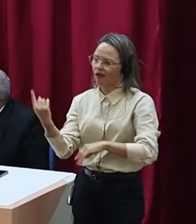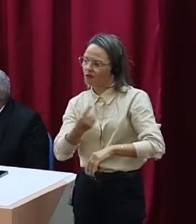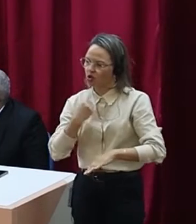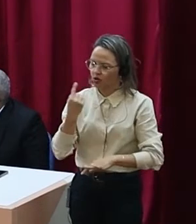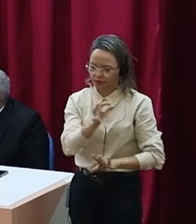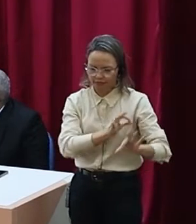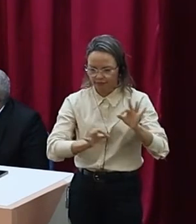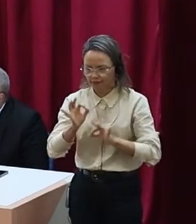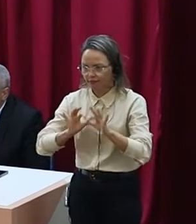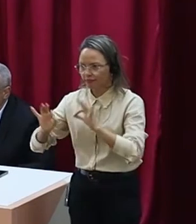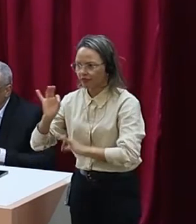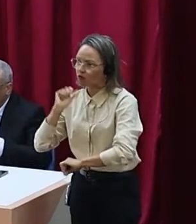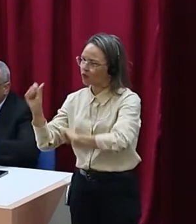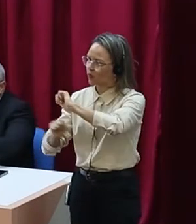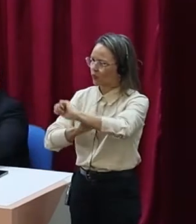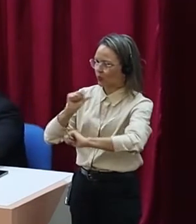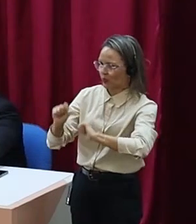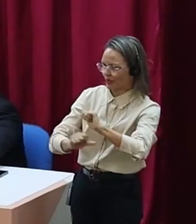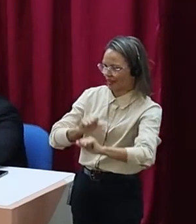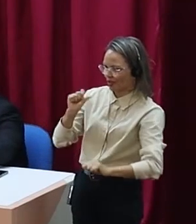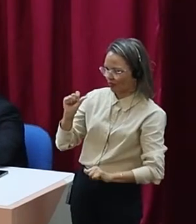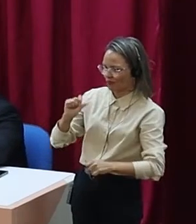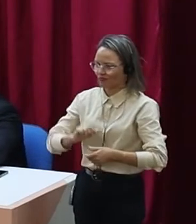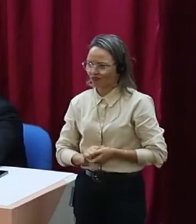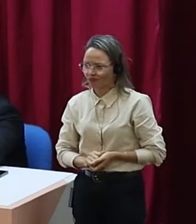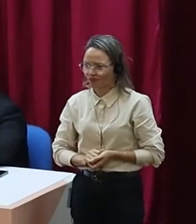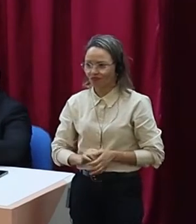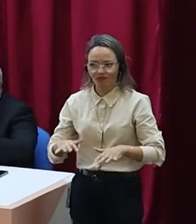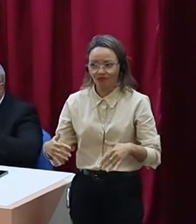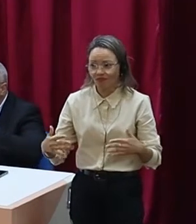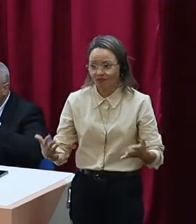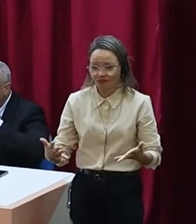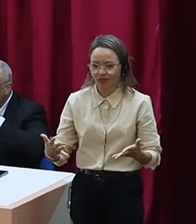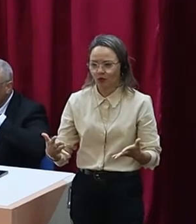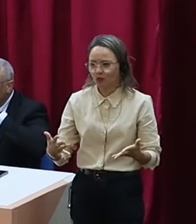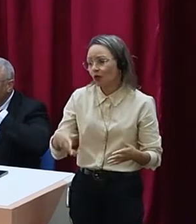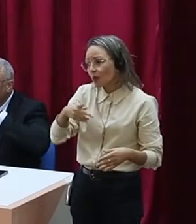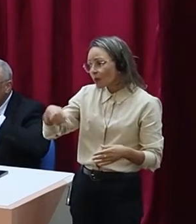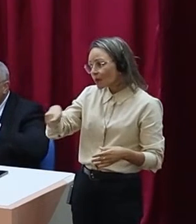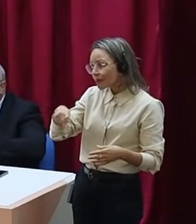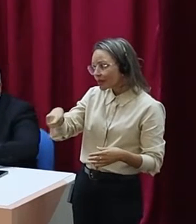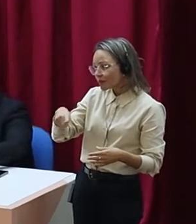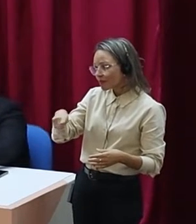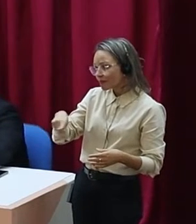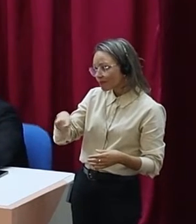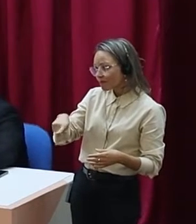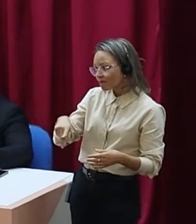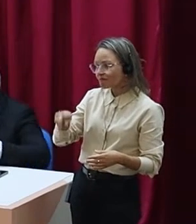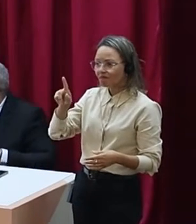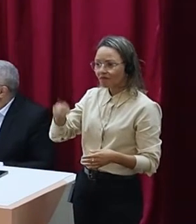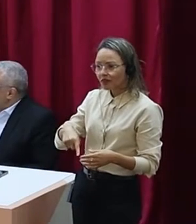fue cambiando. Este es Paraguay, constitucionalmente una